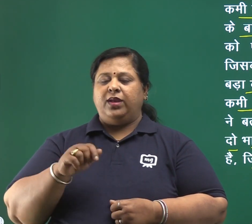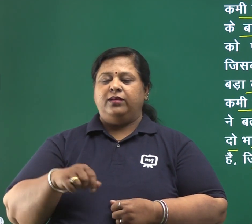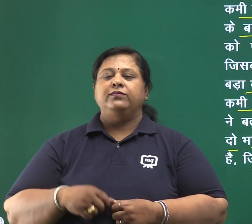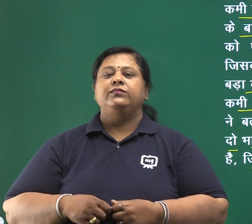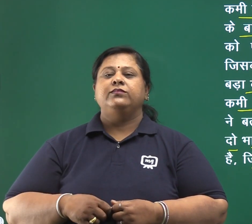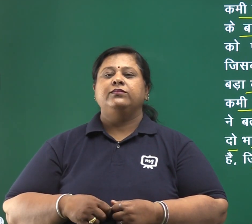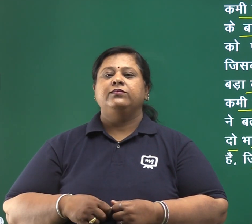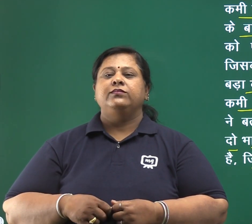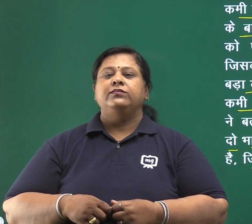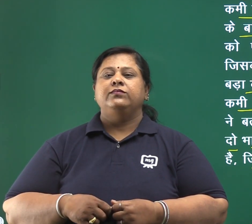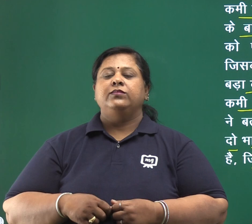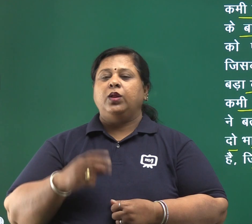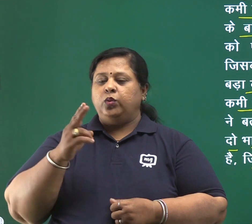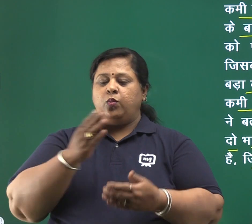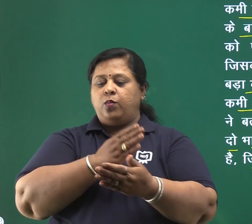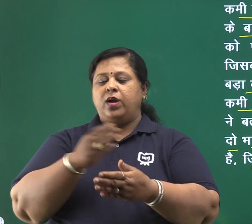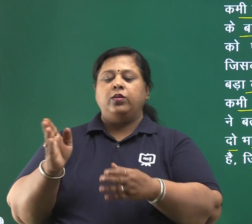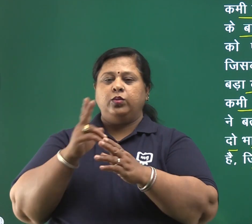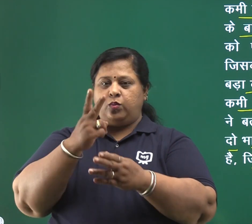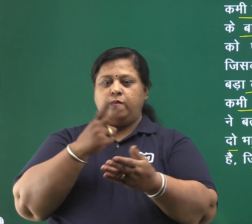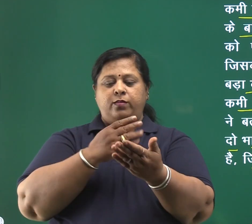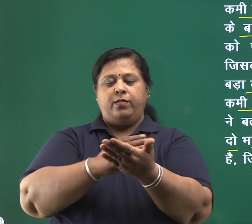में 2 भाग होते हैं।